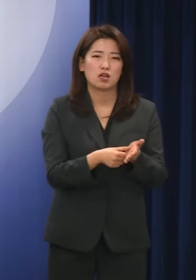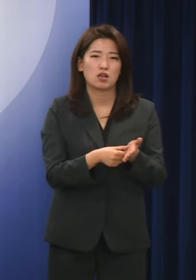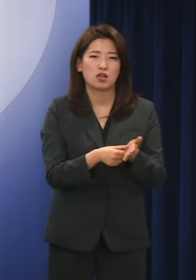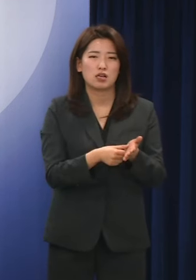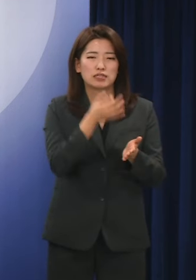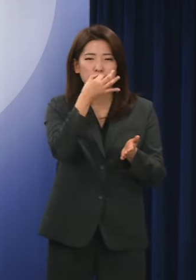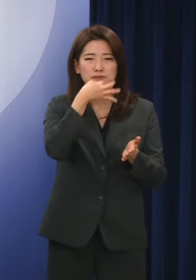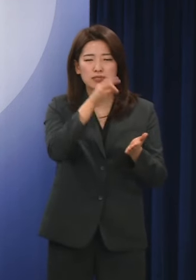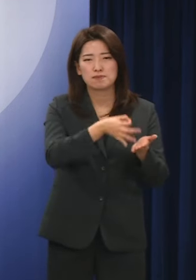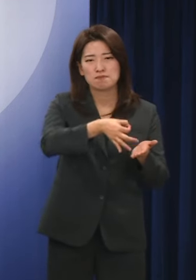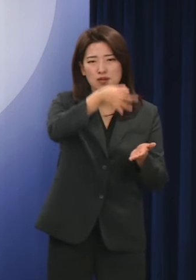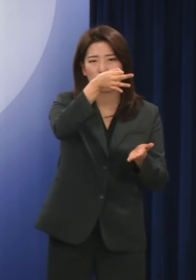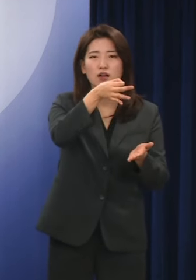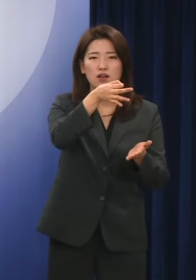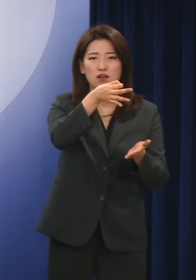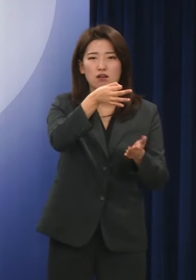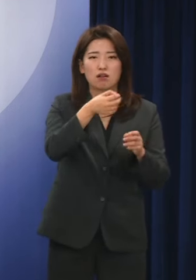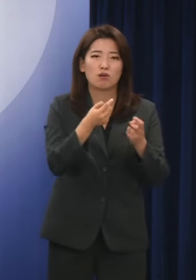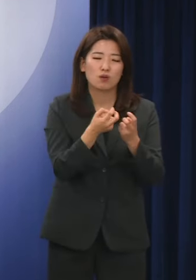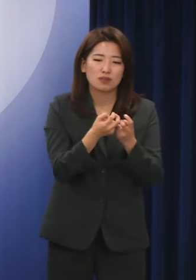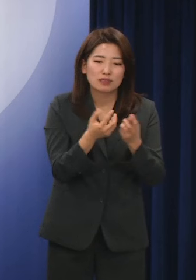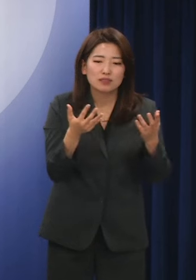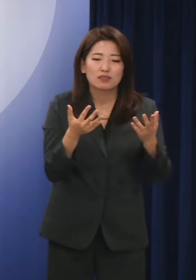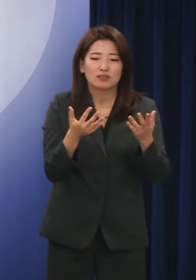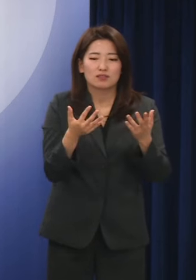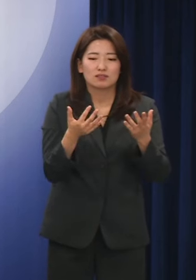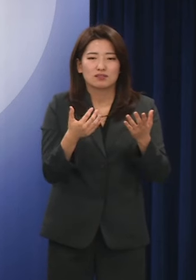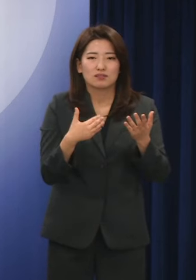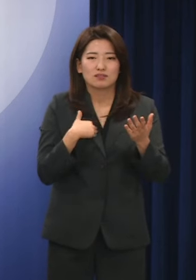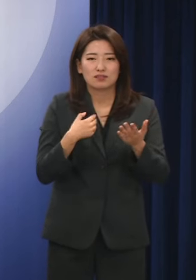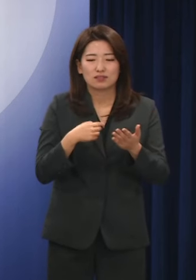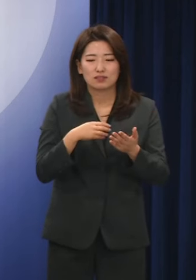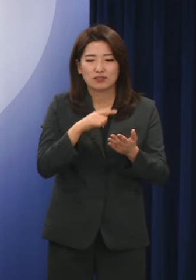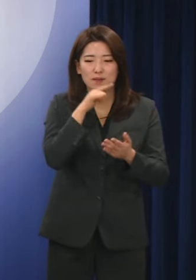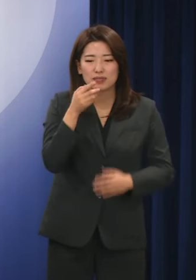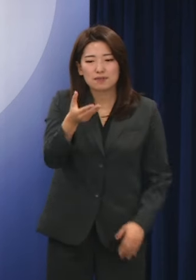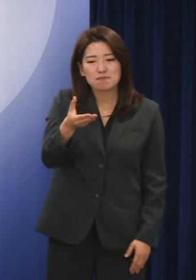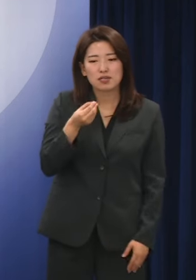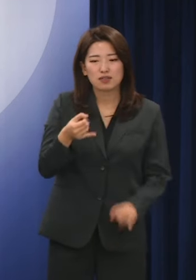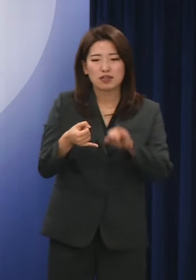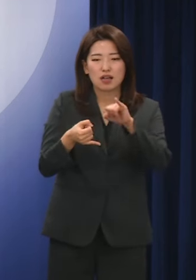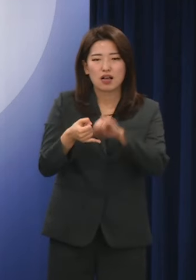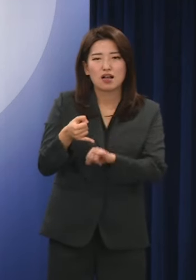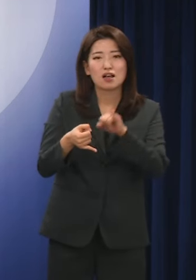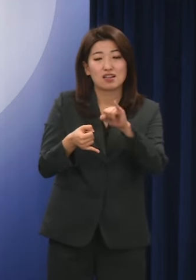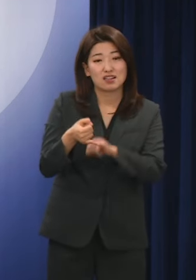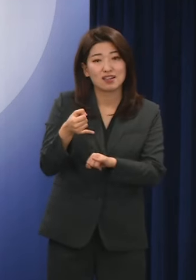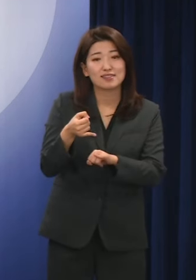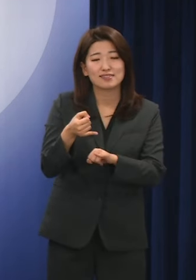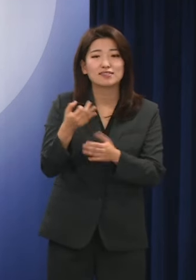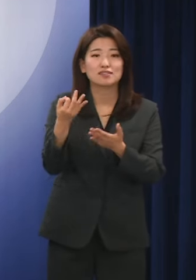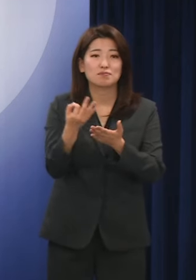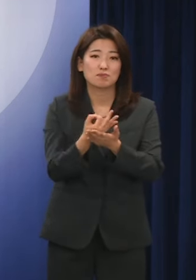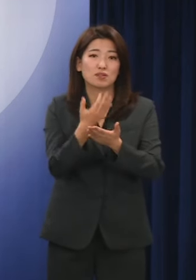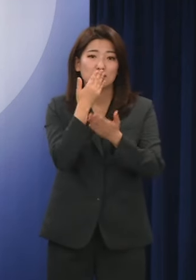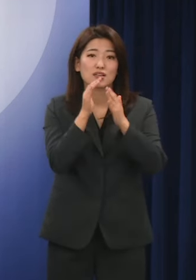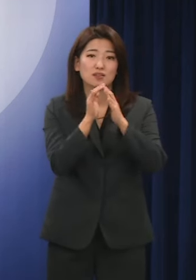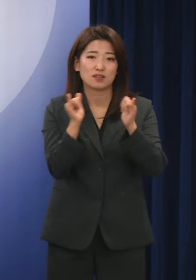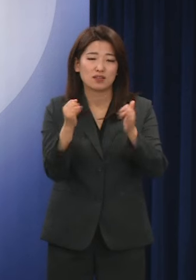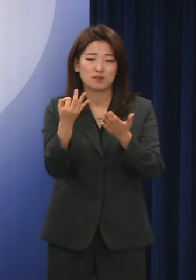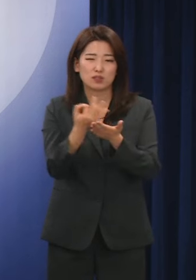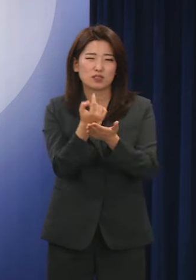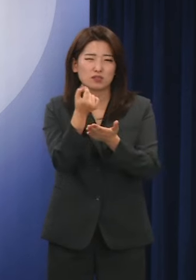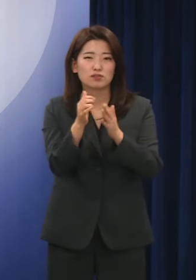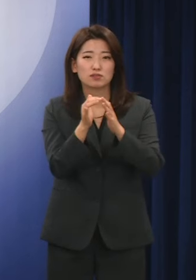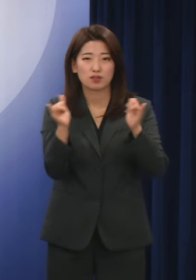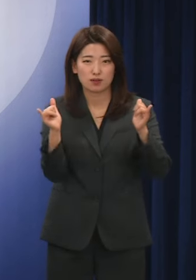경제 상황에서 불가피하게 채무 면제를 연체한 서민, 소상공인이